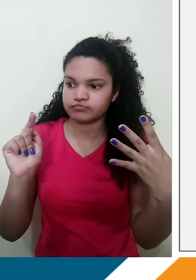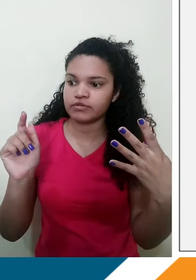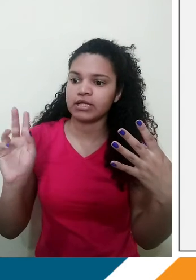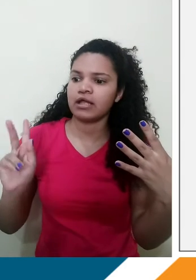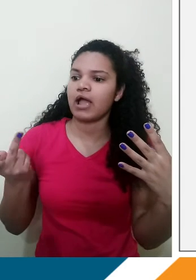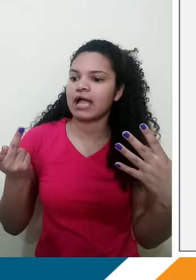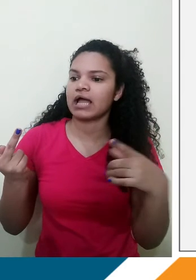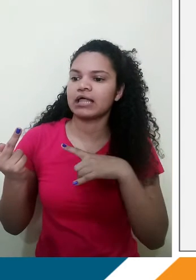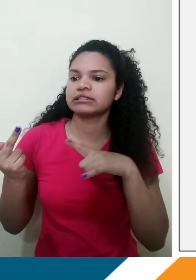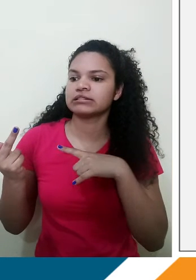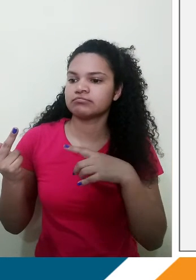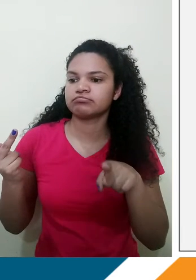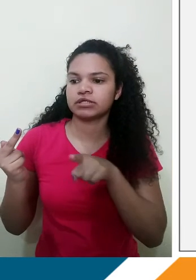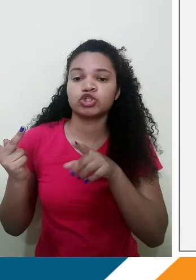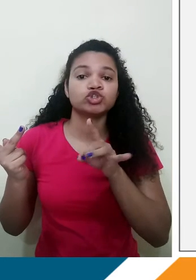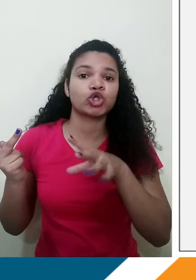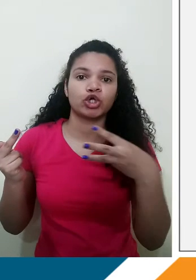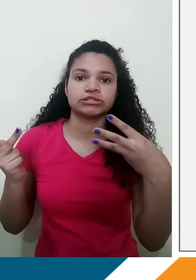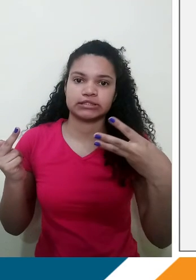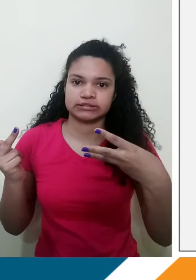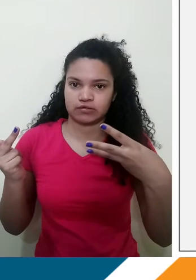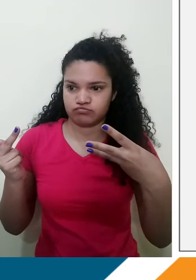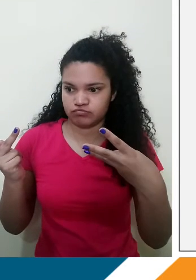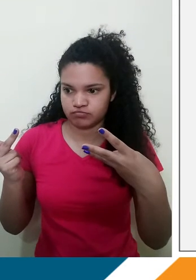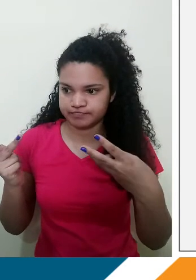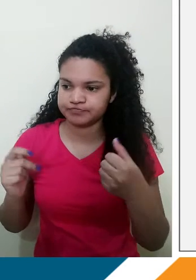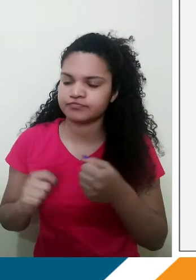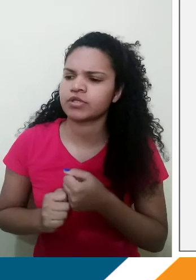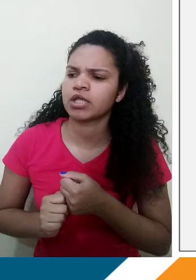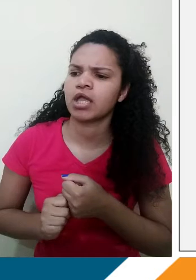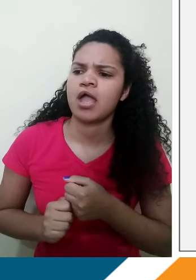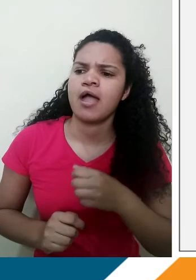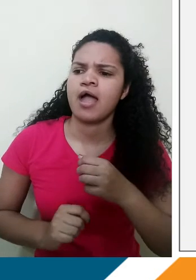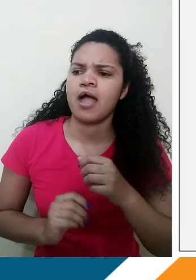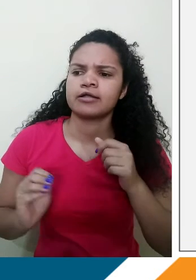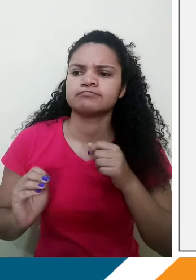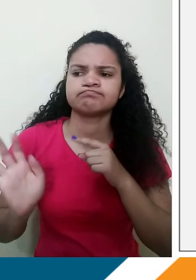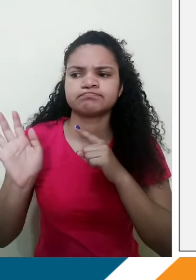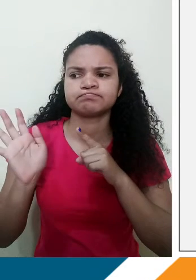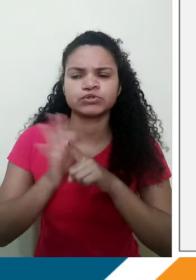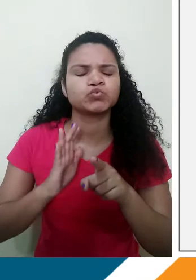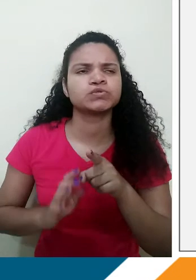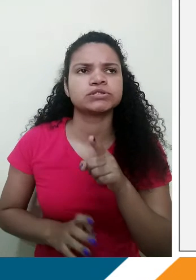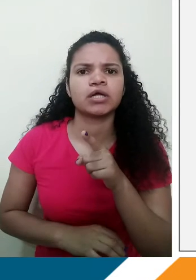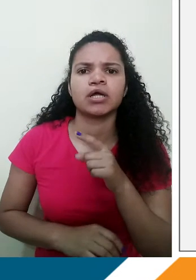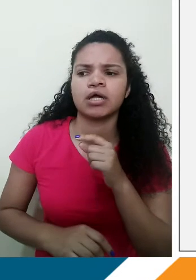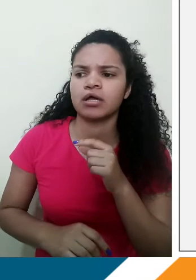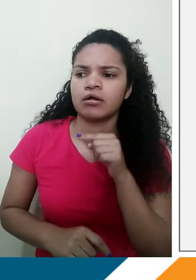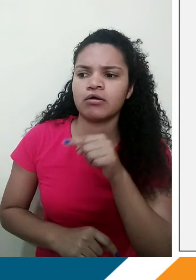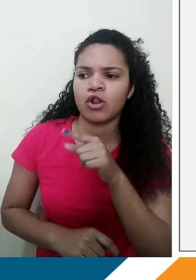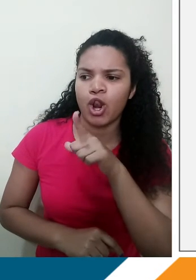3. Como nos informa a questão, esses locos, o locus 1 e o locus 2, apresentam